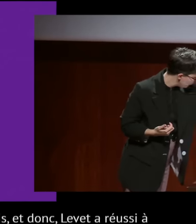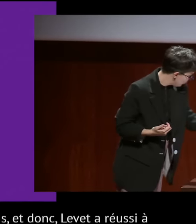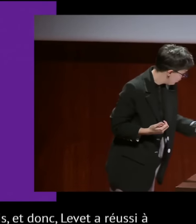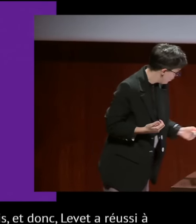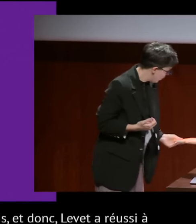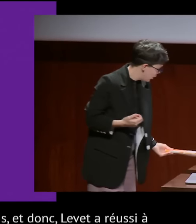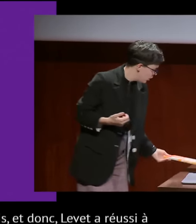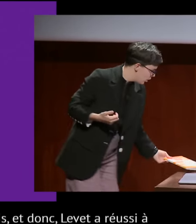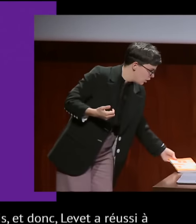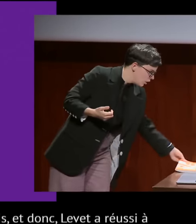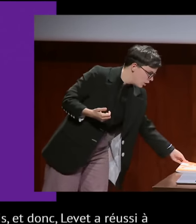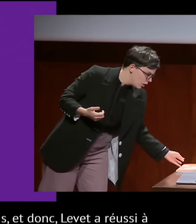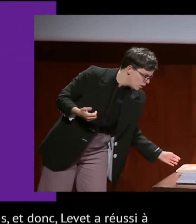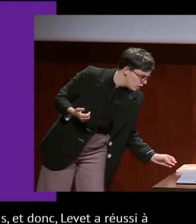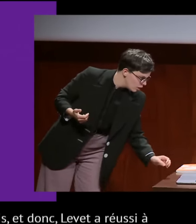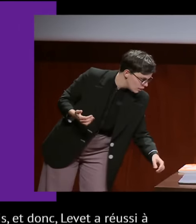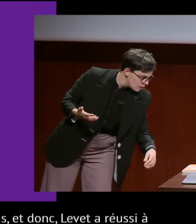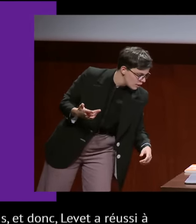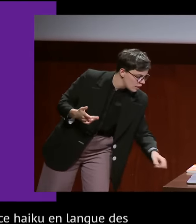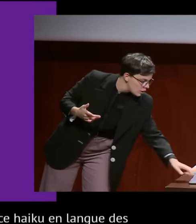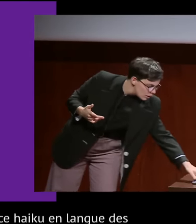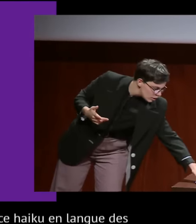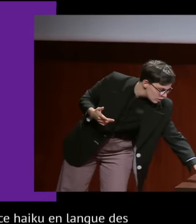Donc, c'est un exemple.